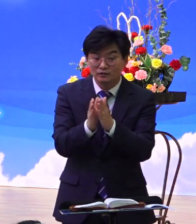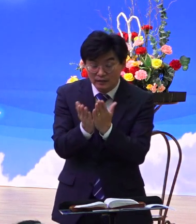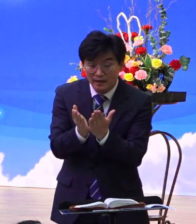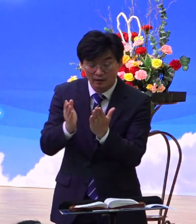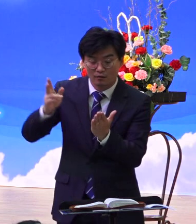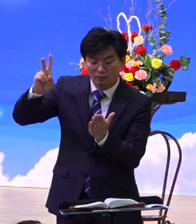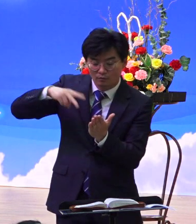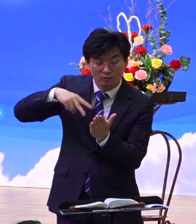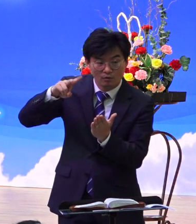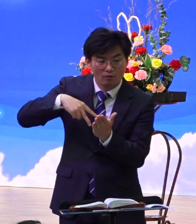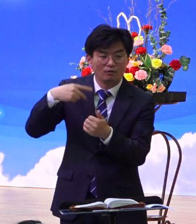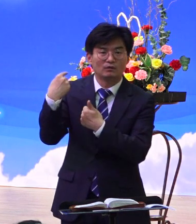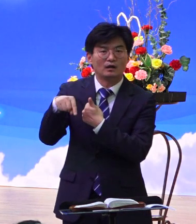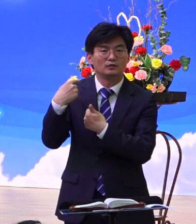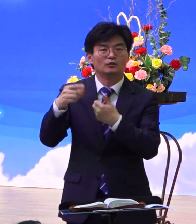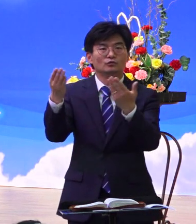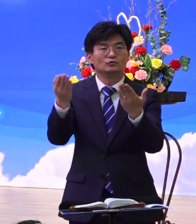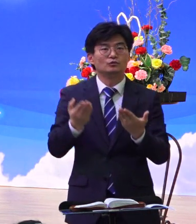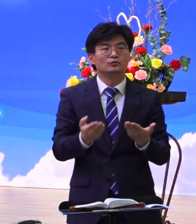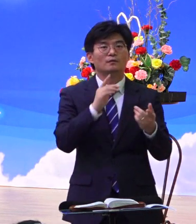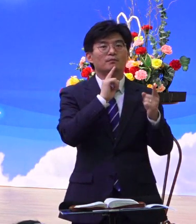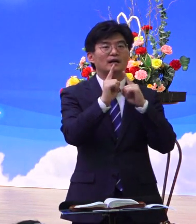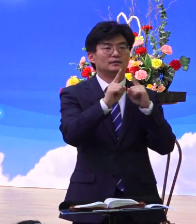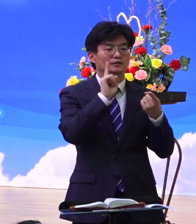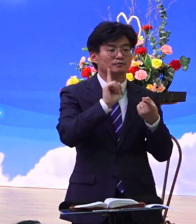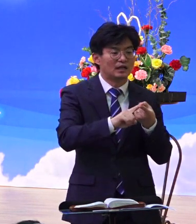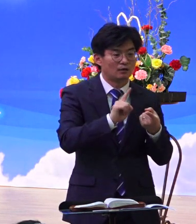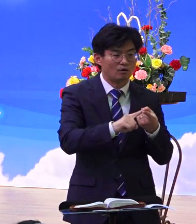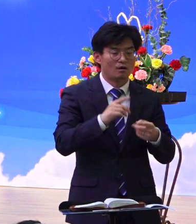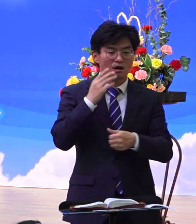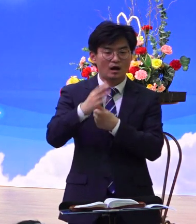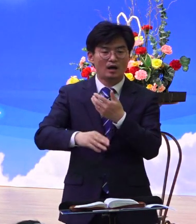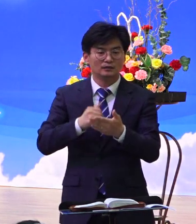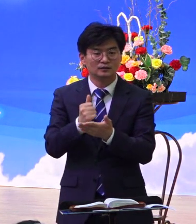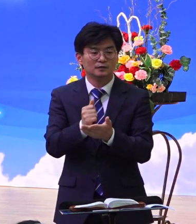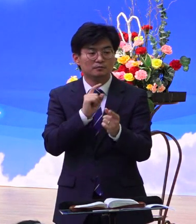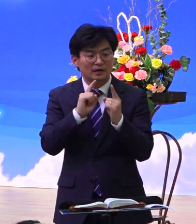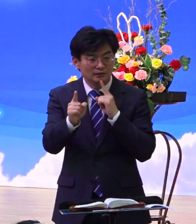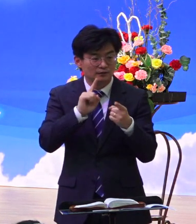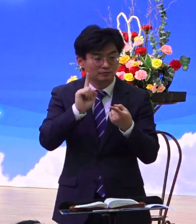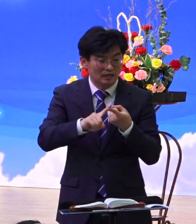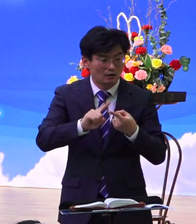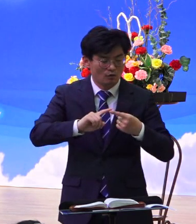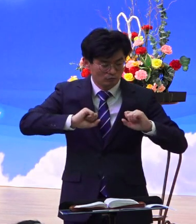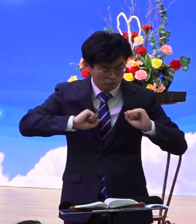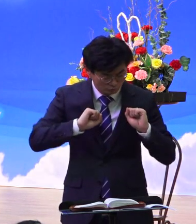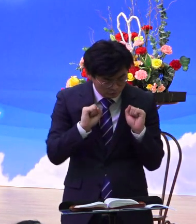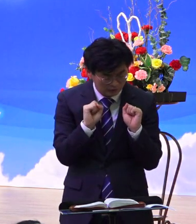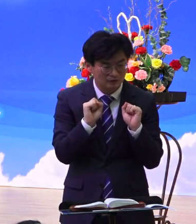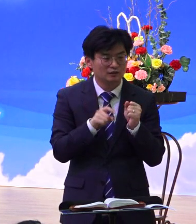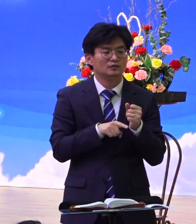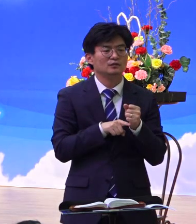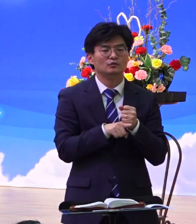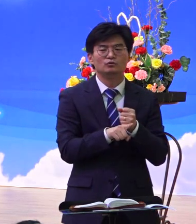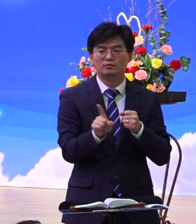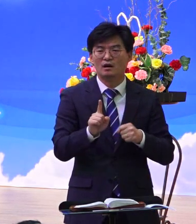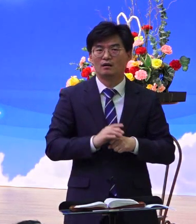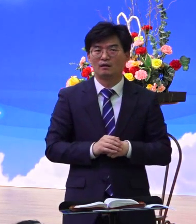고백했습니다. 하나님의 말씀 성경이 무엇이냐? 나는 성경이